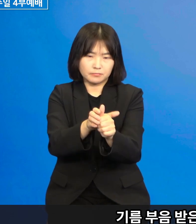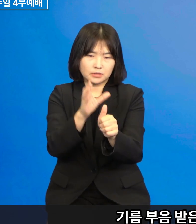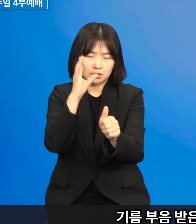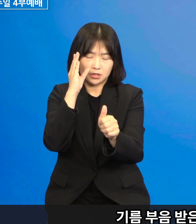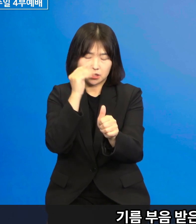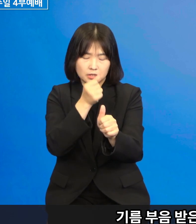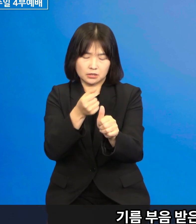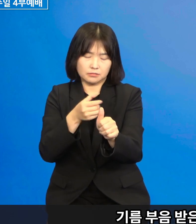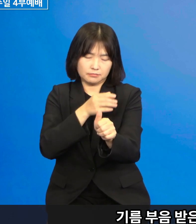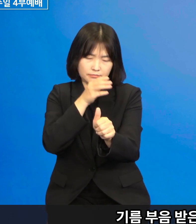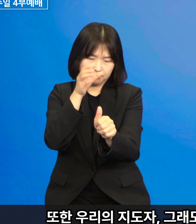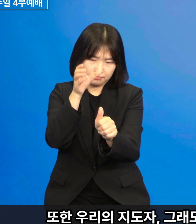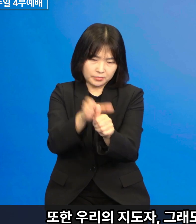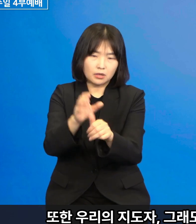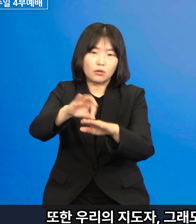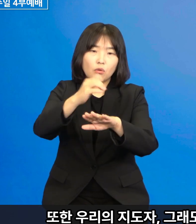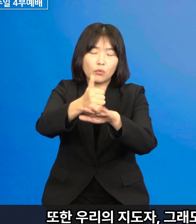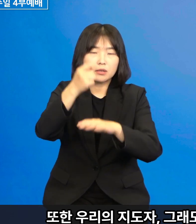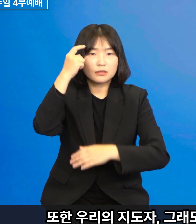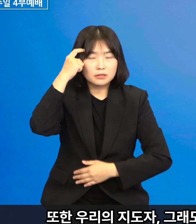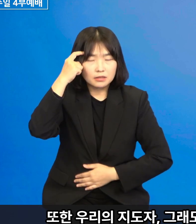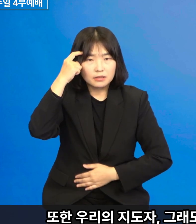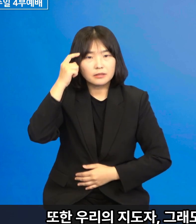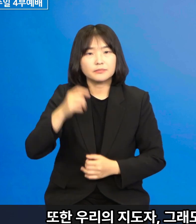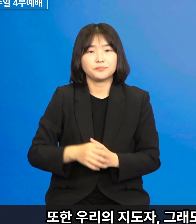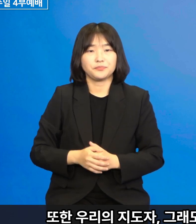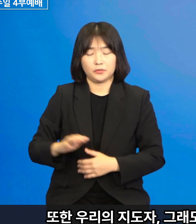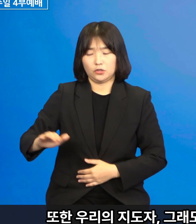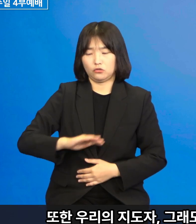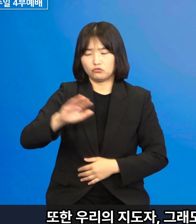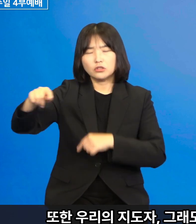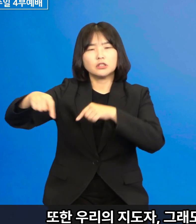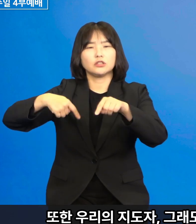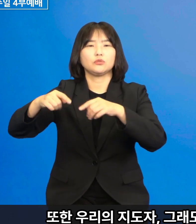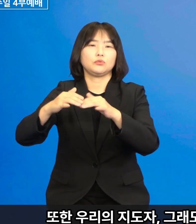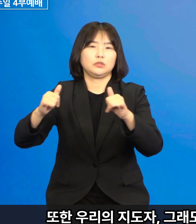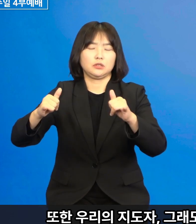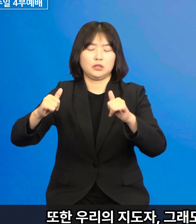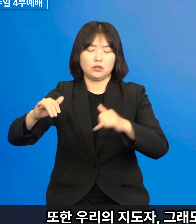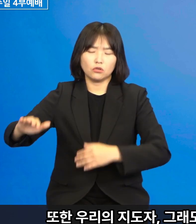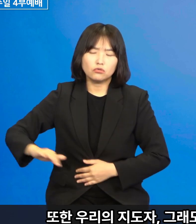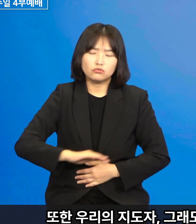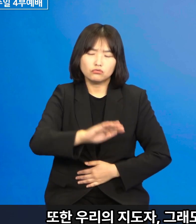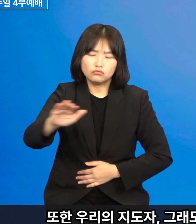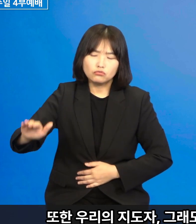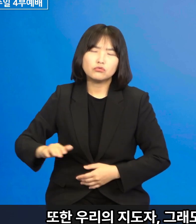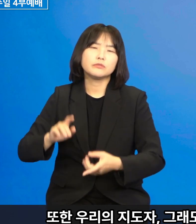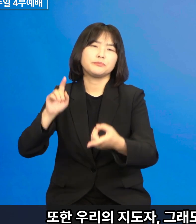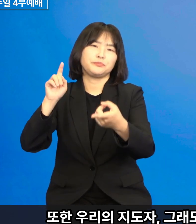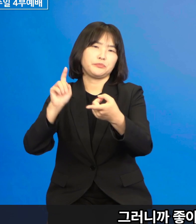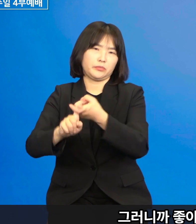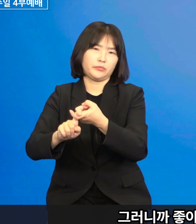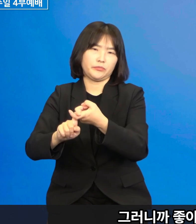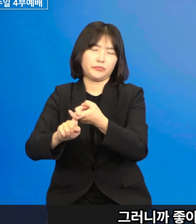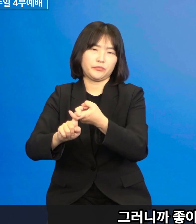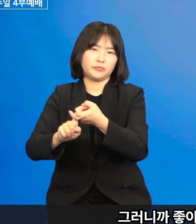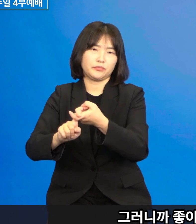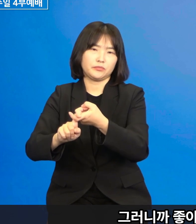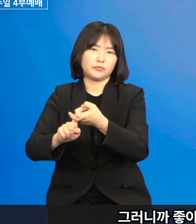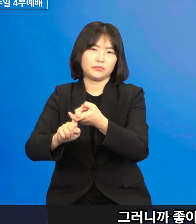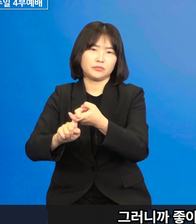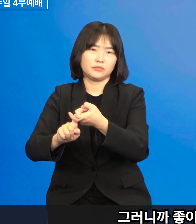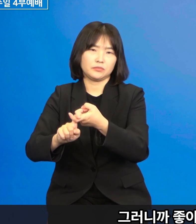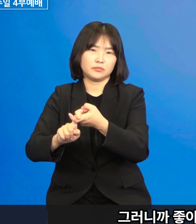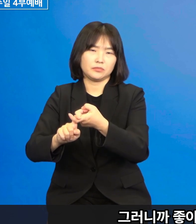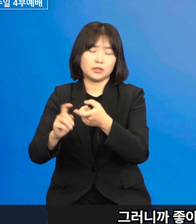받은 왕이라고 보고 있고, 또한 우리의 지도자, 그래도 우리 편이라는, 그래도 기본적인, 그러니까 좋아할